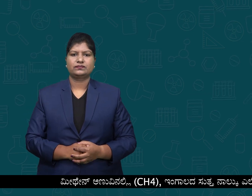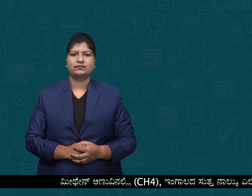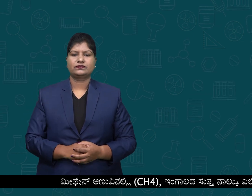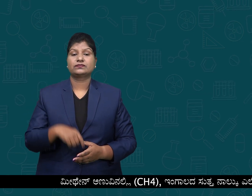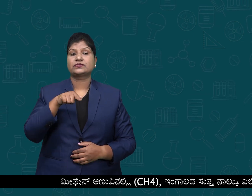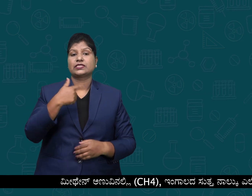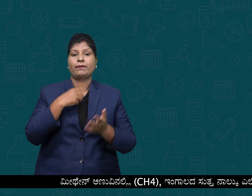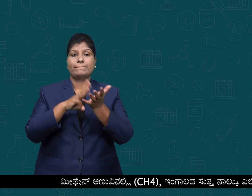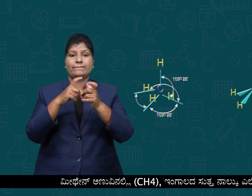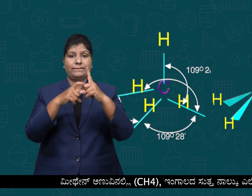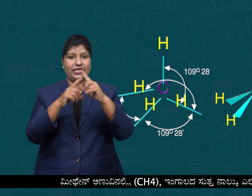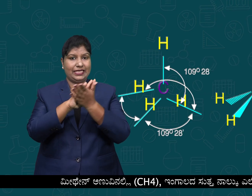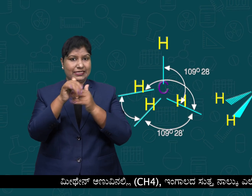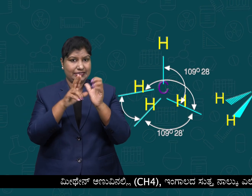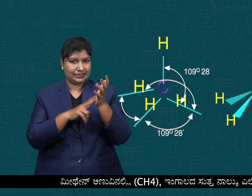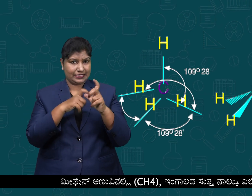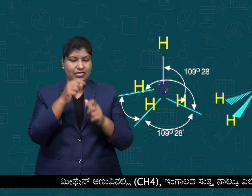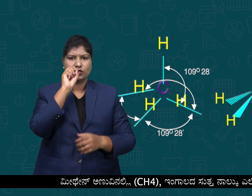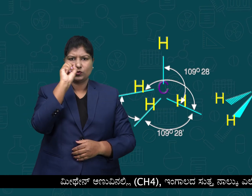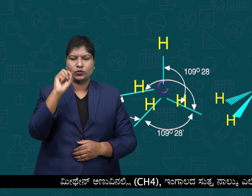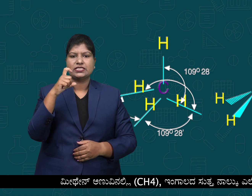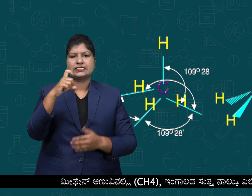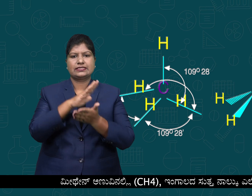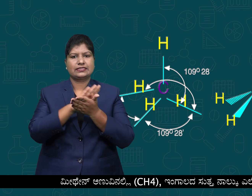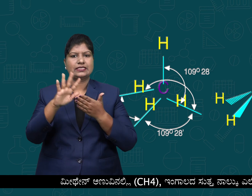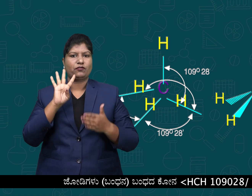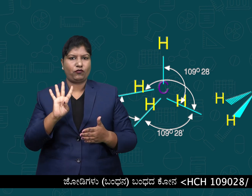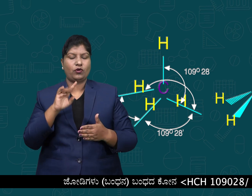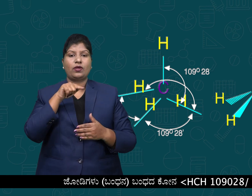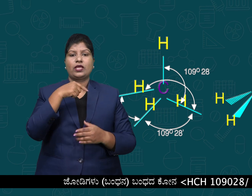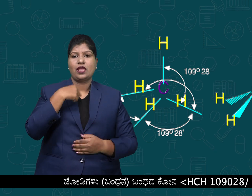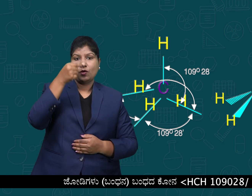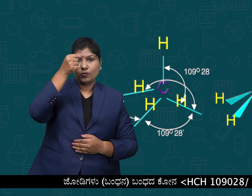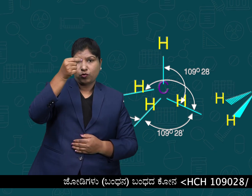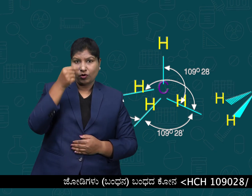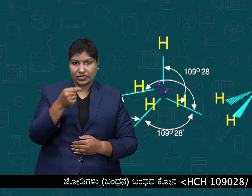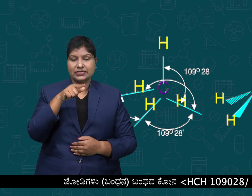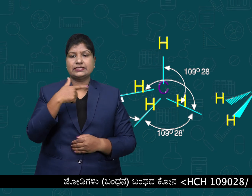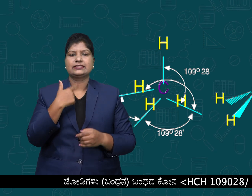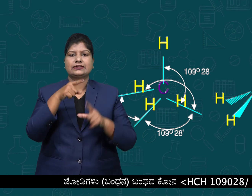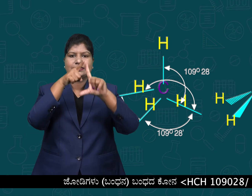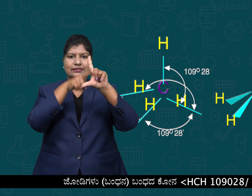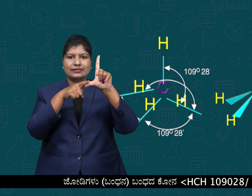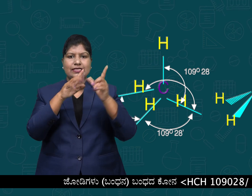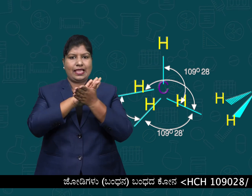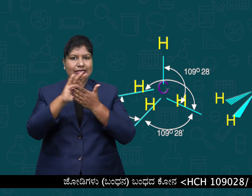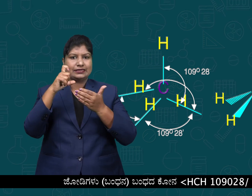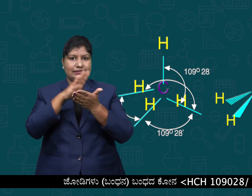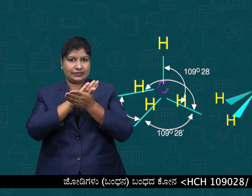ಮೀಥೇನ್ ಅಣುವಿನಲ್ಲಿ ಇಂಗಾಲದ ಸುತ್ತ 4 ಎಲೆಕ್ಟ್ರಾನ್ ಜೋಡಿಗಳು. ಬಂಧದ ಕೋನ HCH